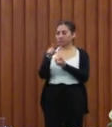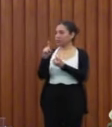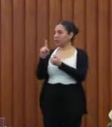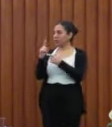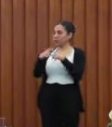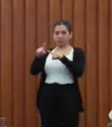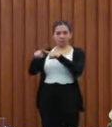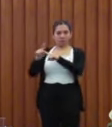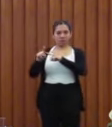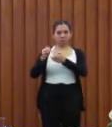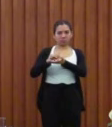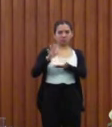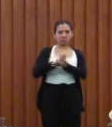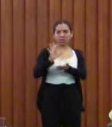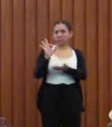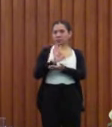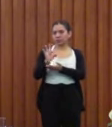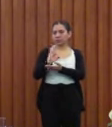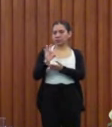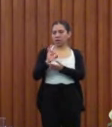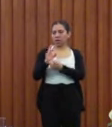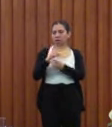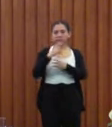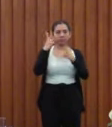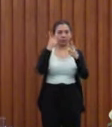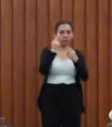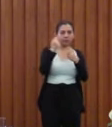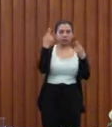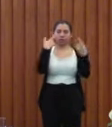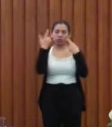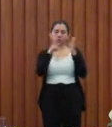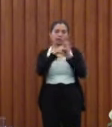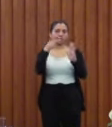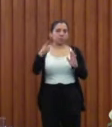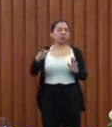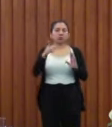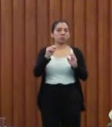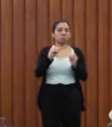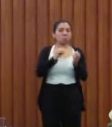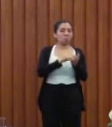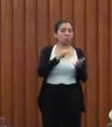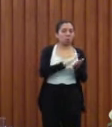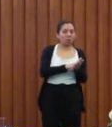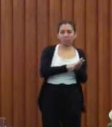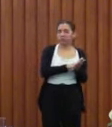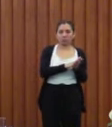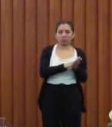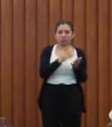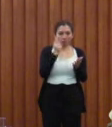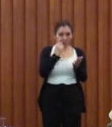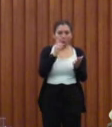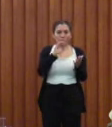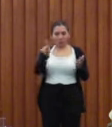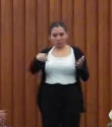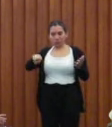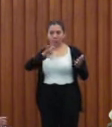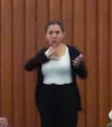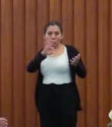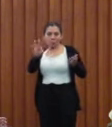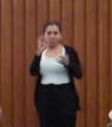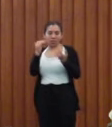estas víctimas que no son publicadas en los medios. De hecho, creemos que esta herramienta sirva